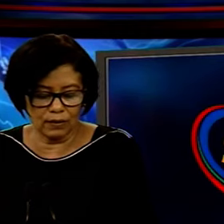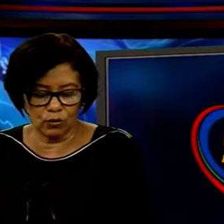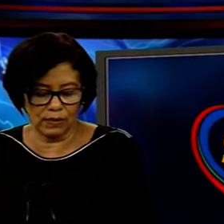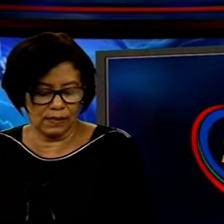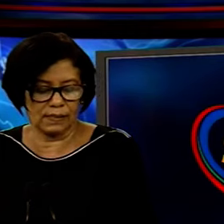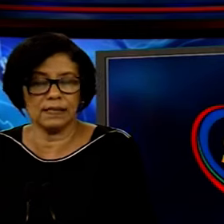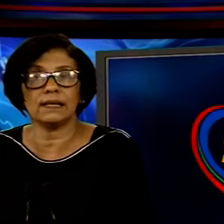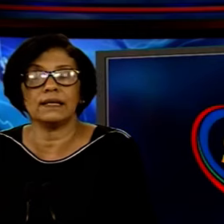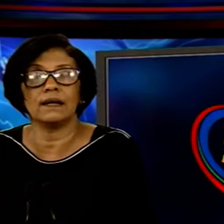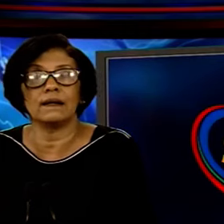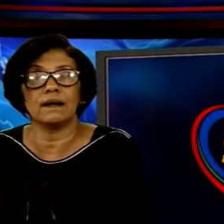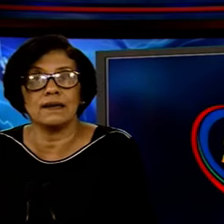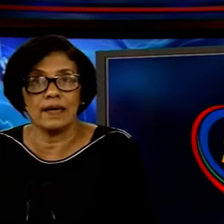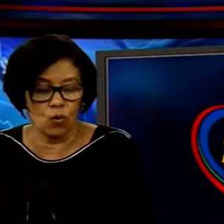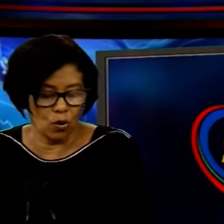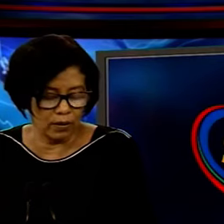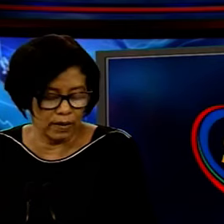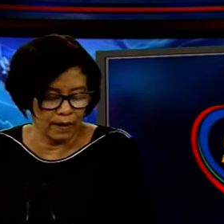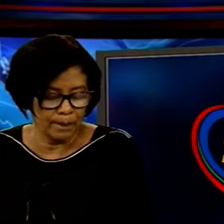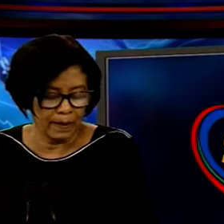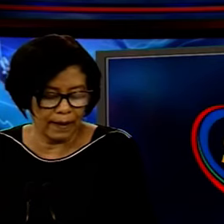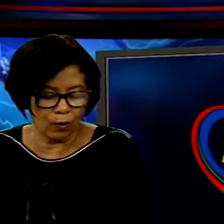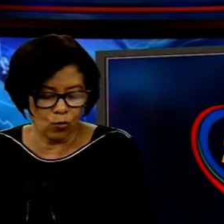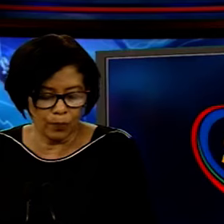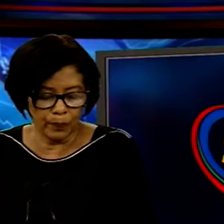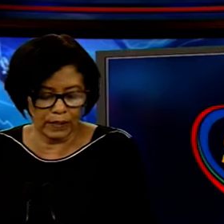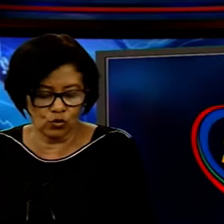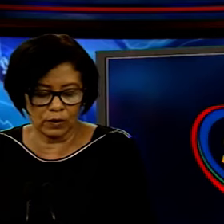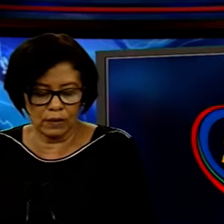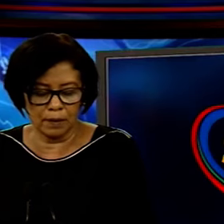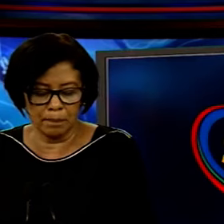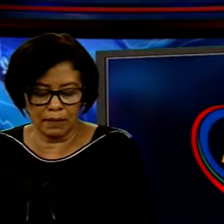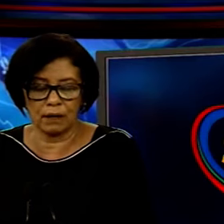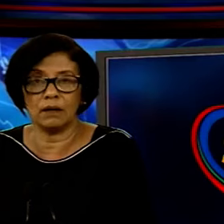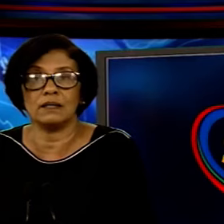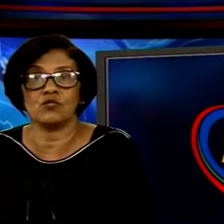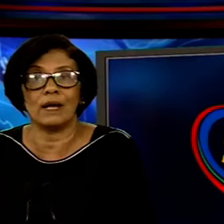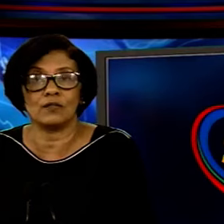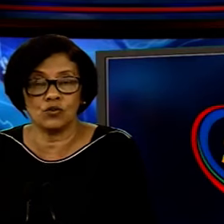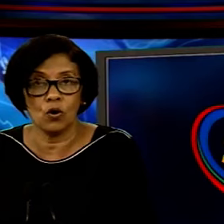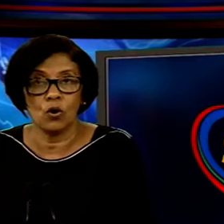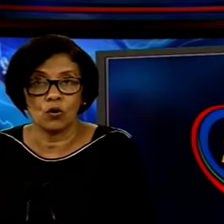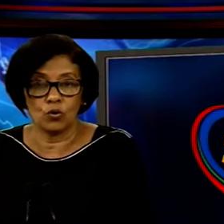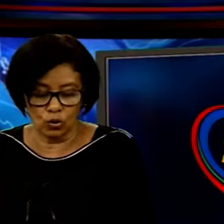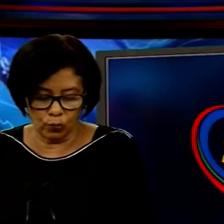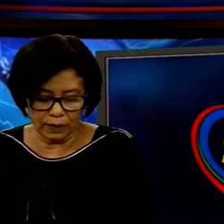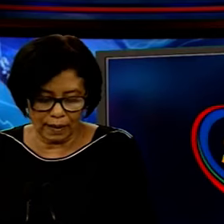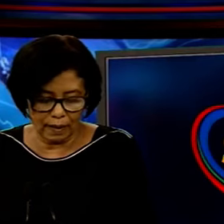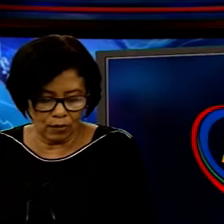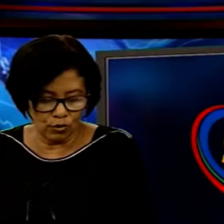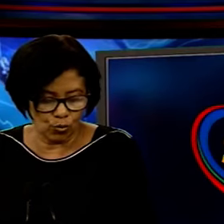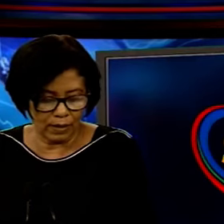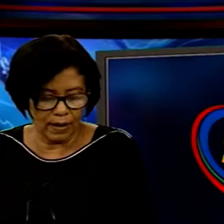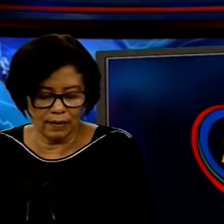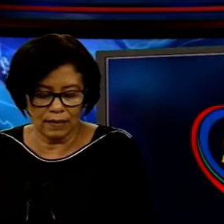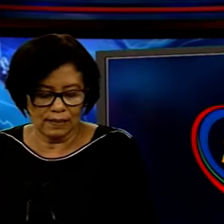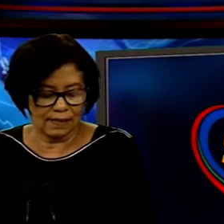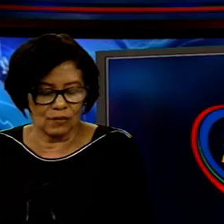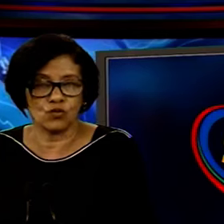a aussi dit qu'il y en a des Hollandais, un couple qu'ils ont mettent en isolation. Côte l'hôpital en